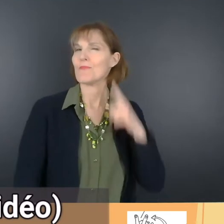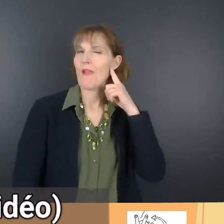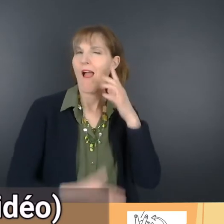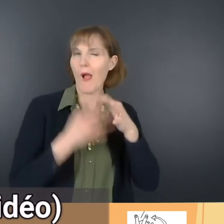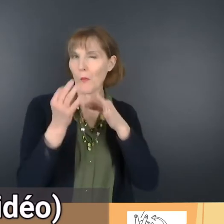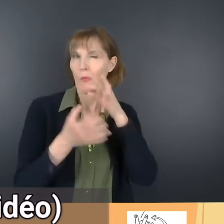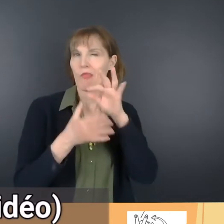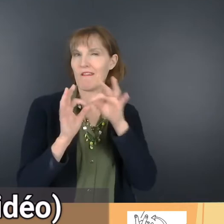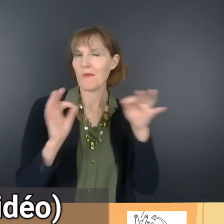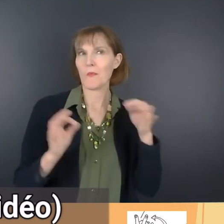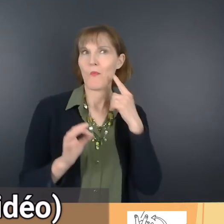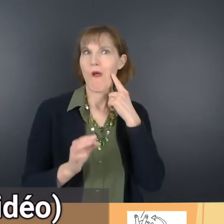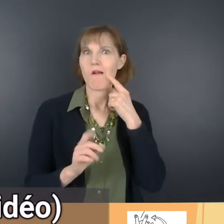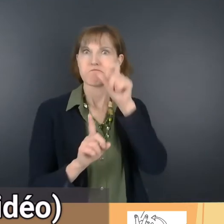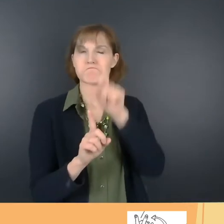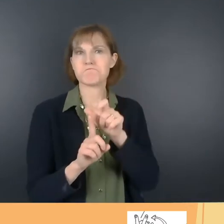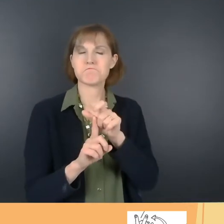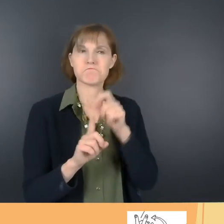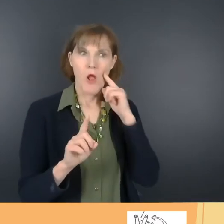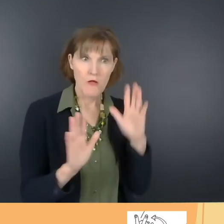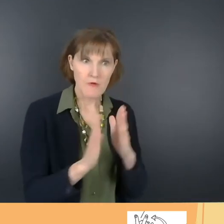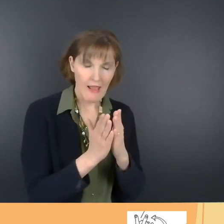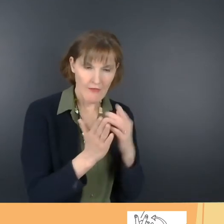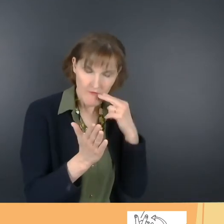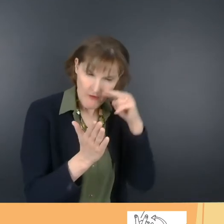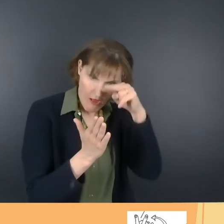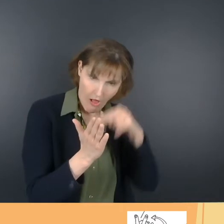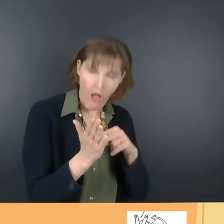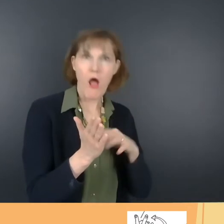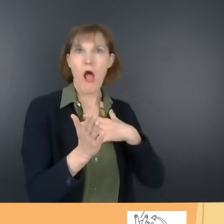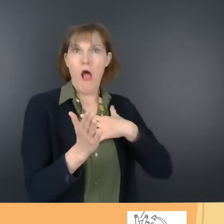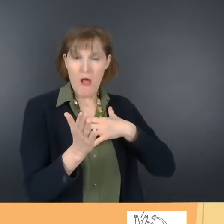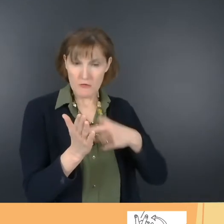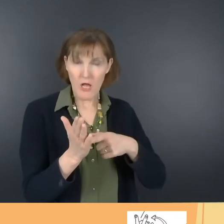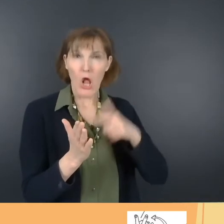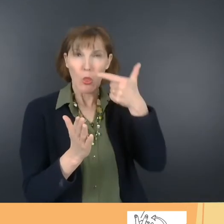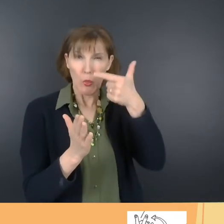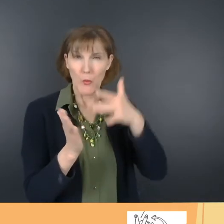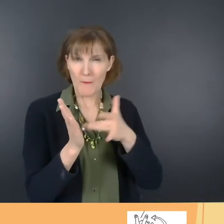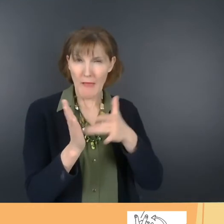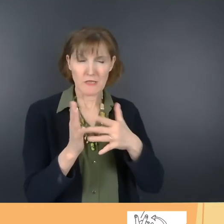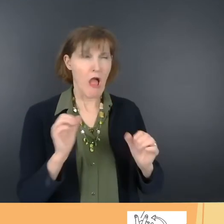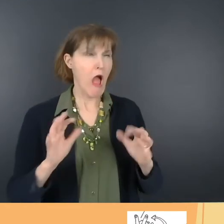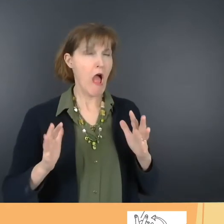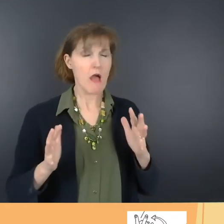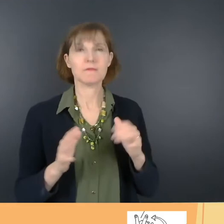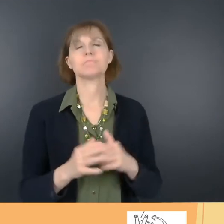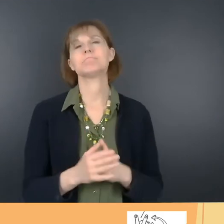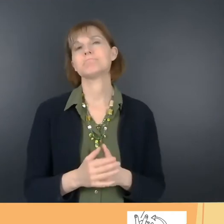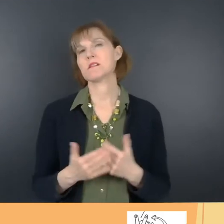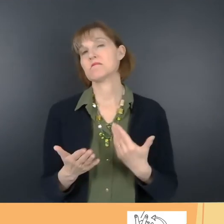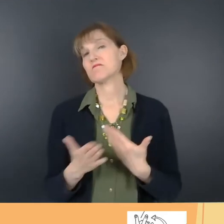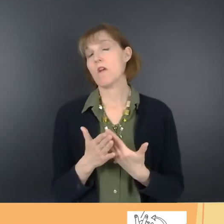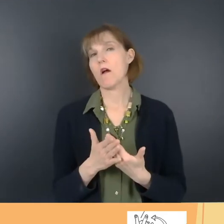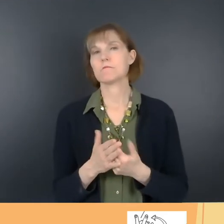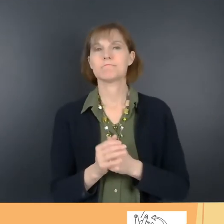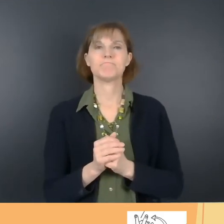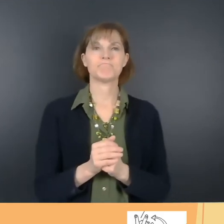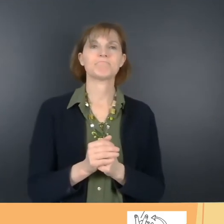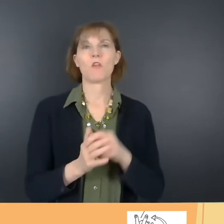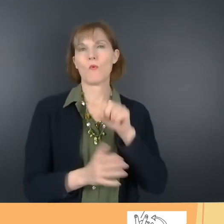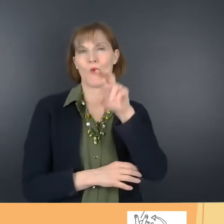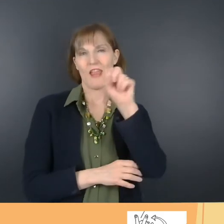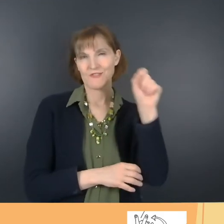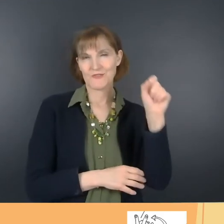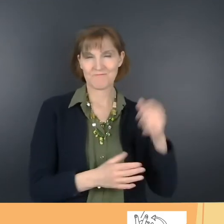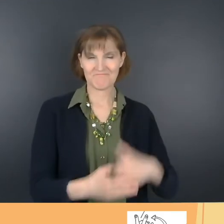Regretien. Voilà. L'ouvrage qu'il avait découvert était terrifiant. Avant même d'en avoir parcouru deux pages, il tremblait de tous ses